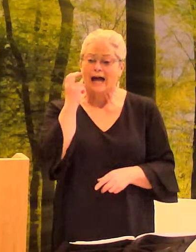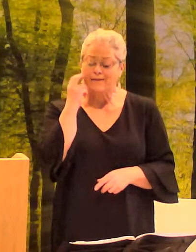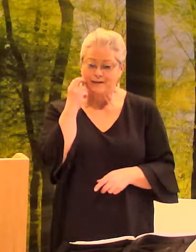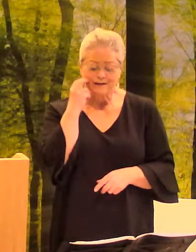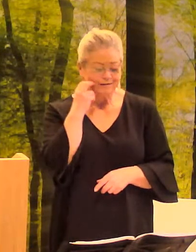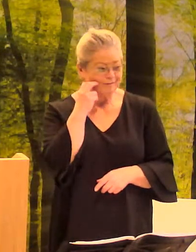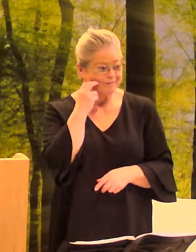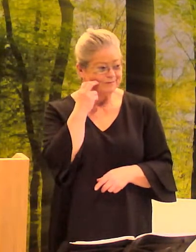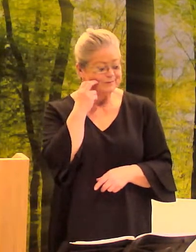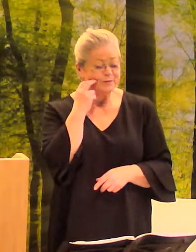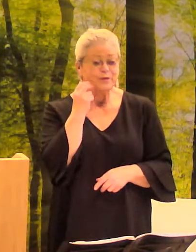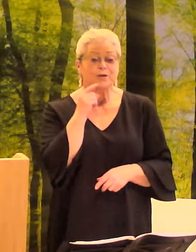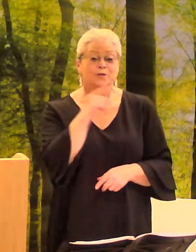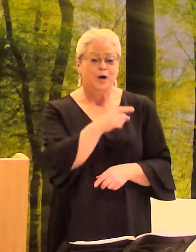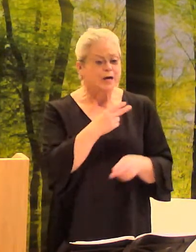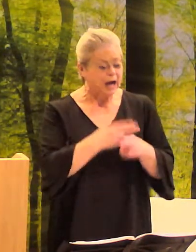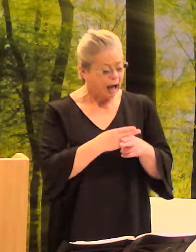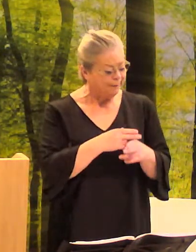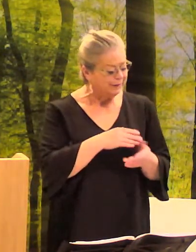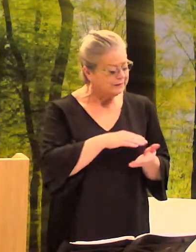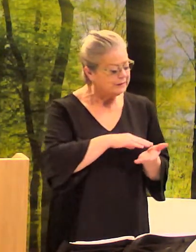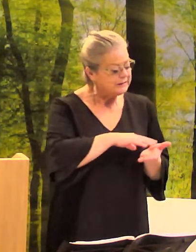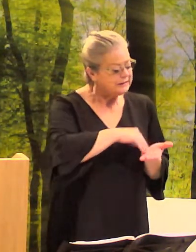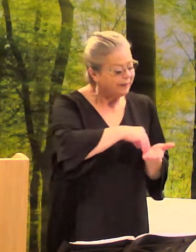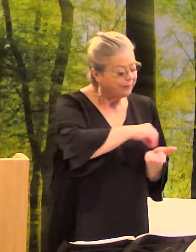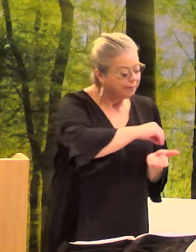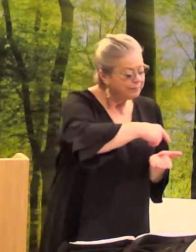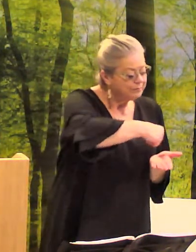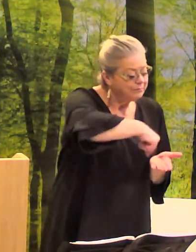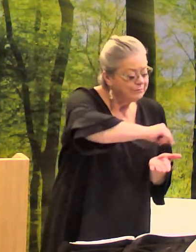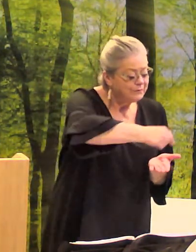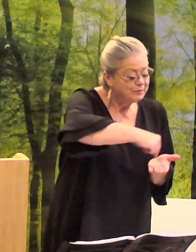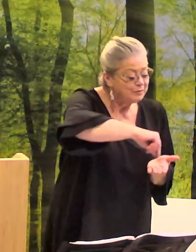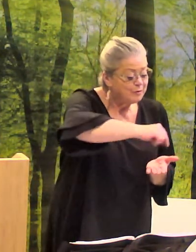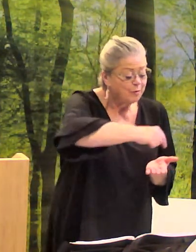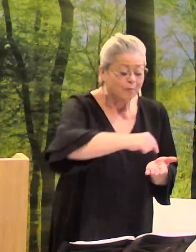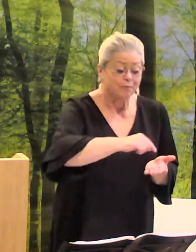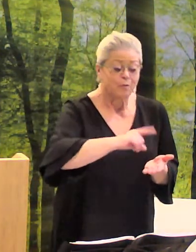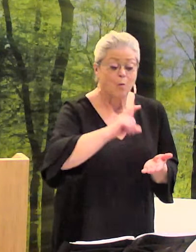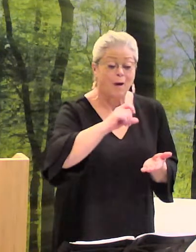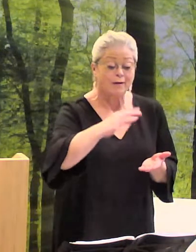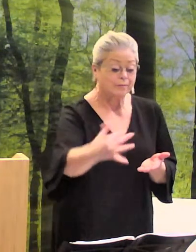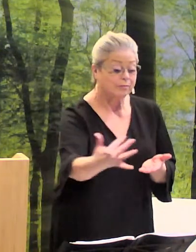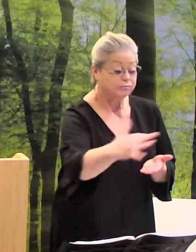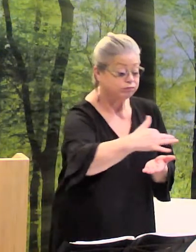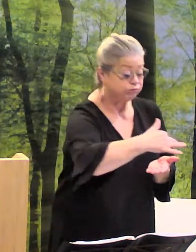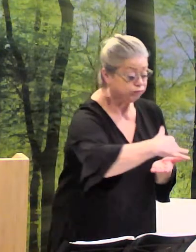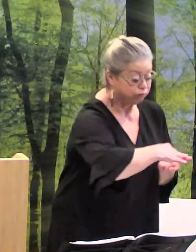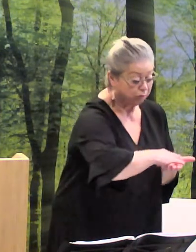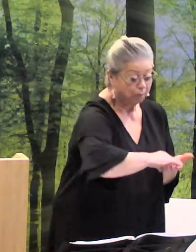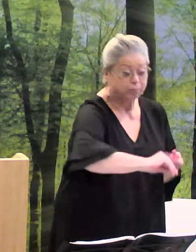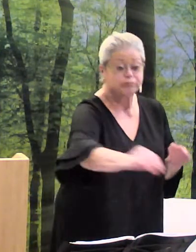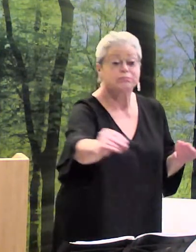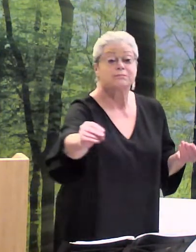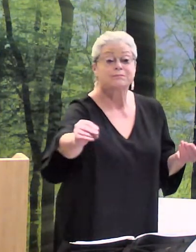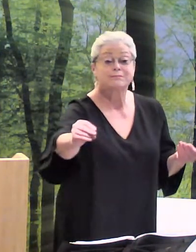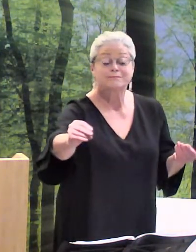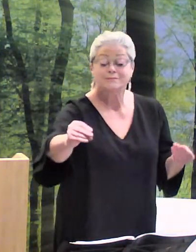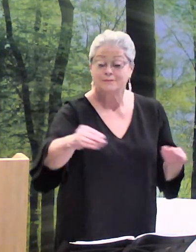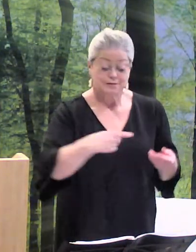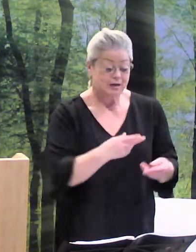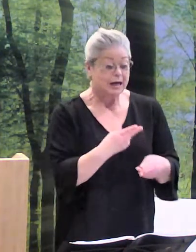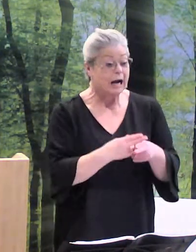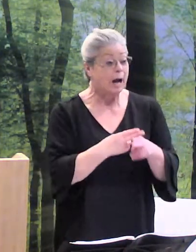Hendrik. Als ik je naam in het zand had geschreven, hadden de golven hem na korte tijd uitgewist. Als ik je